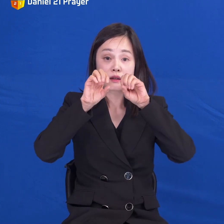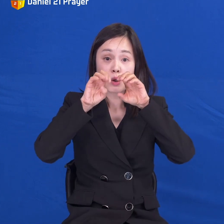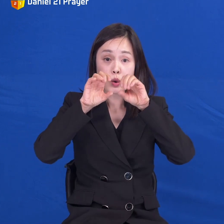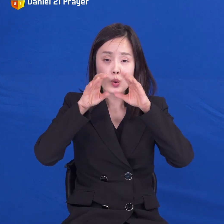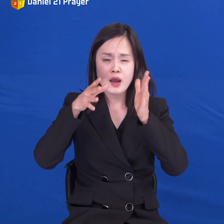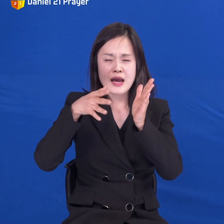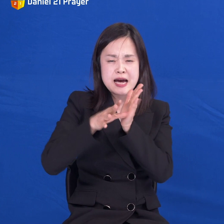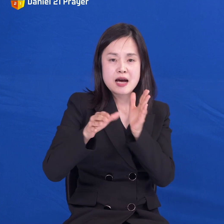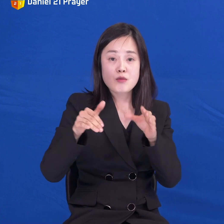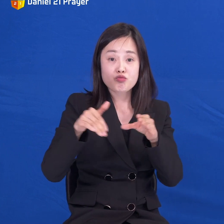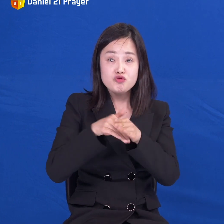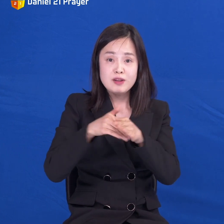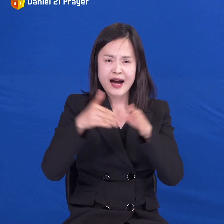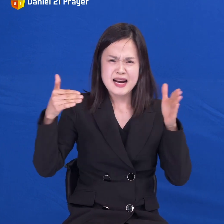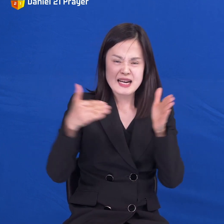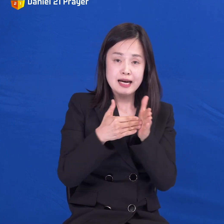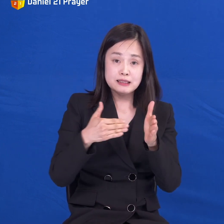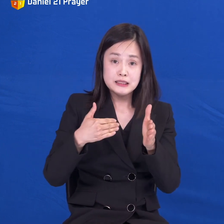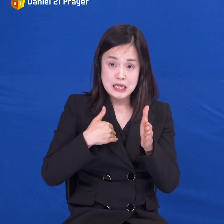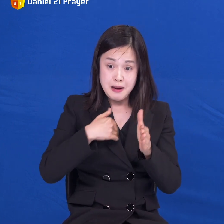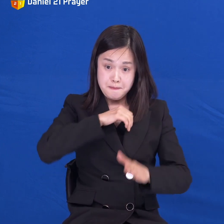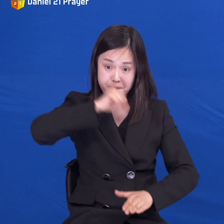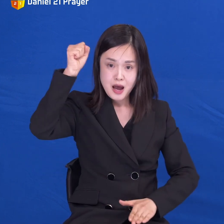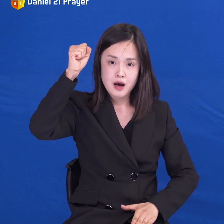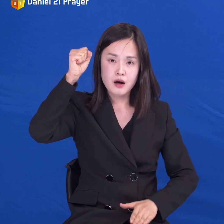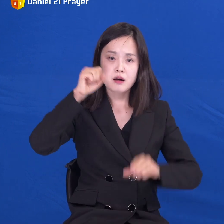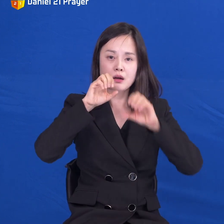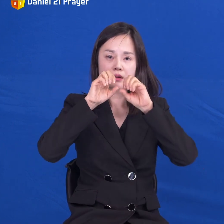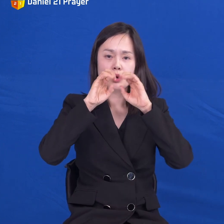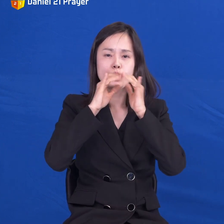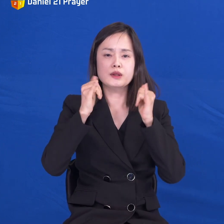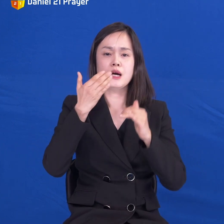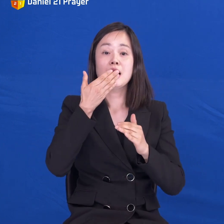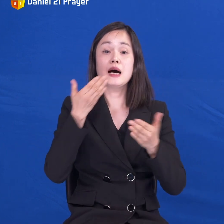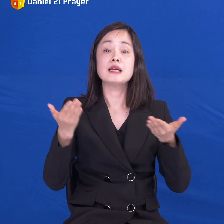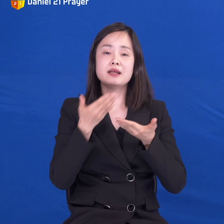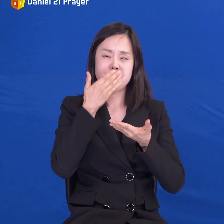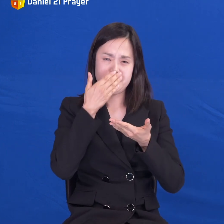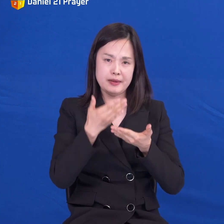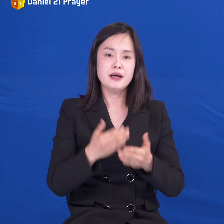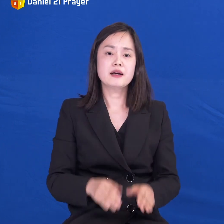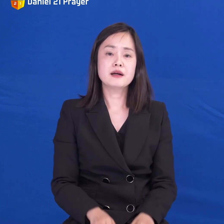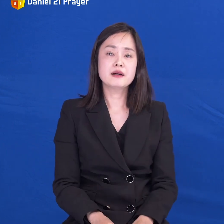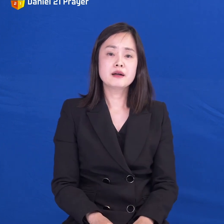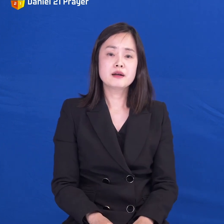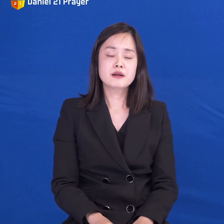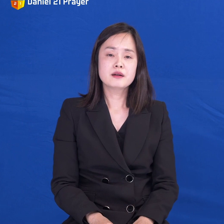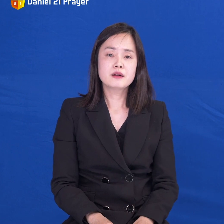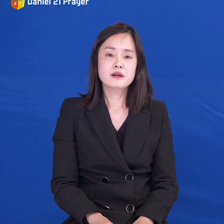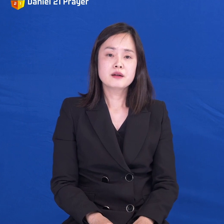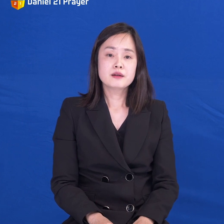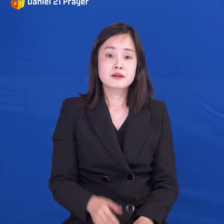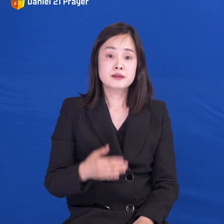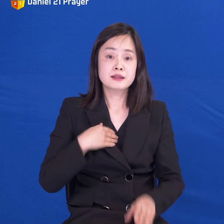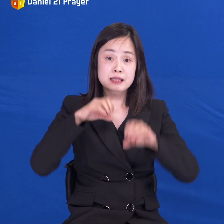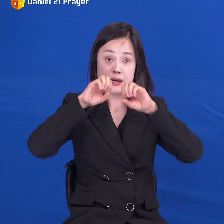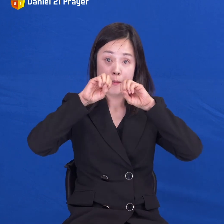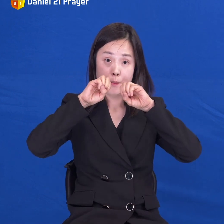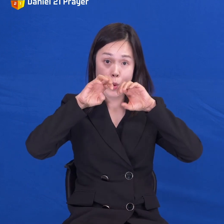장이 열립니다. 현지인들의 마음의 문을 엽니다. 그래서 제가 이제 복음을